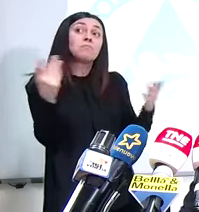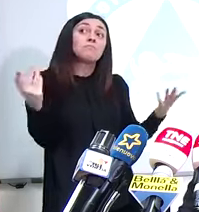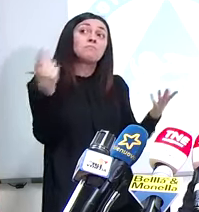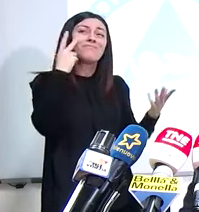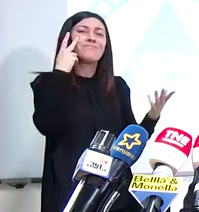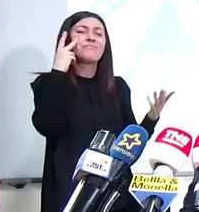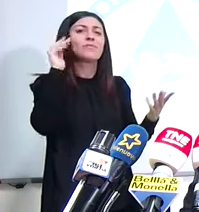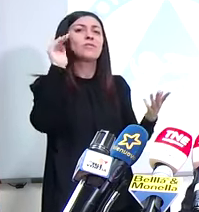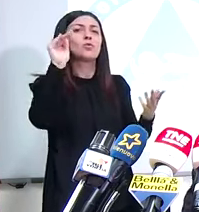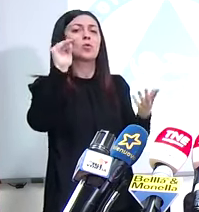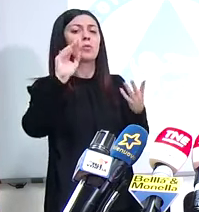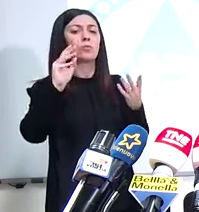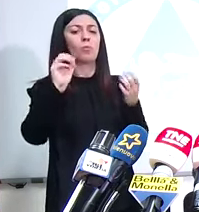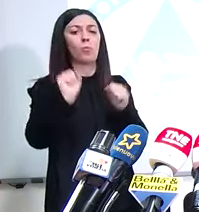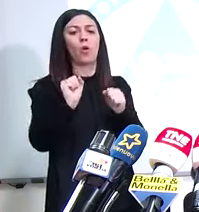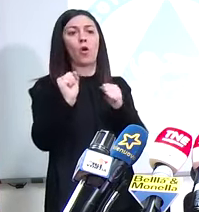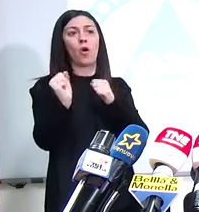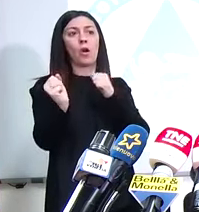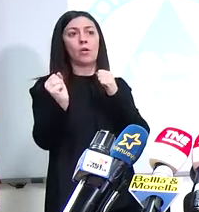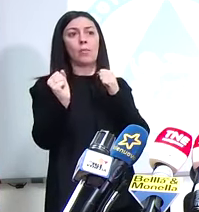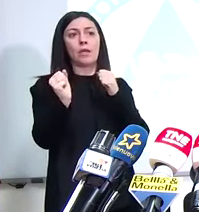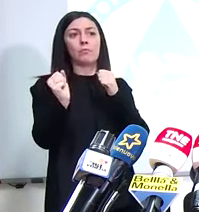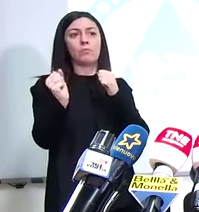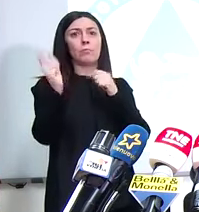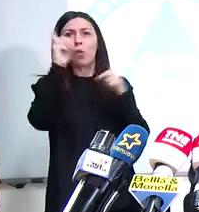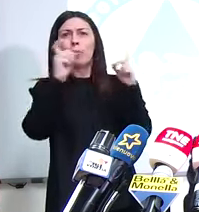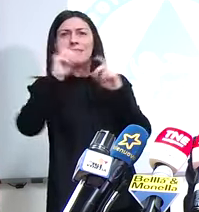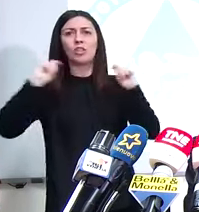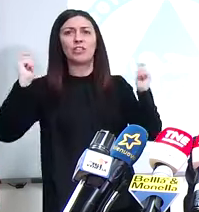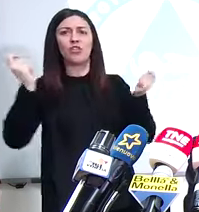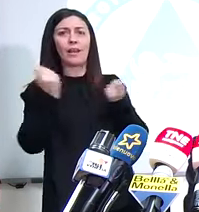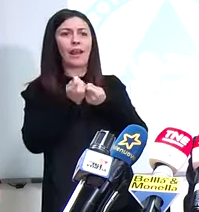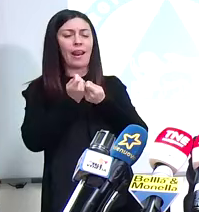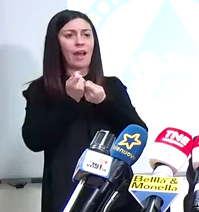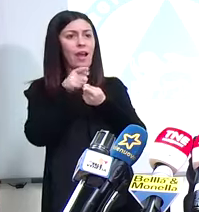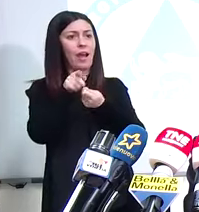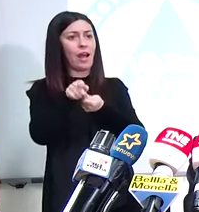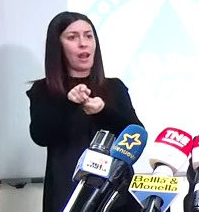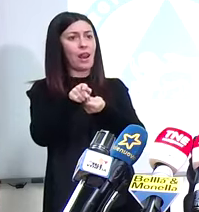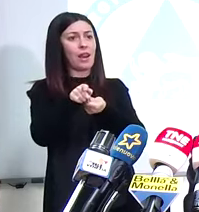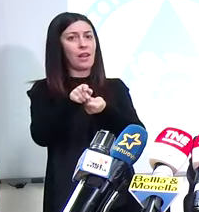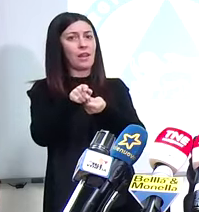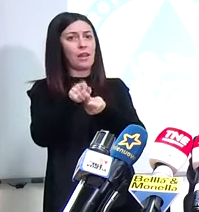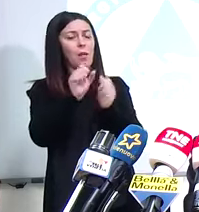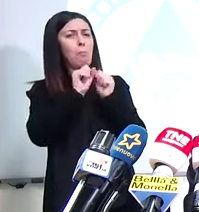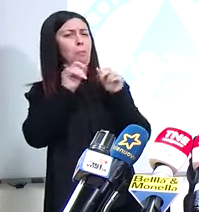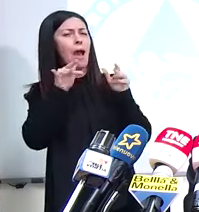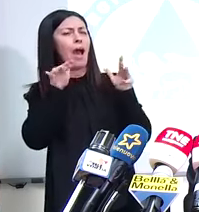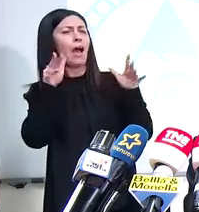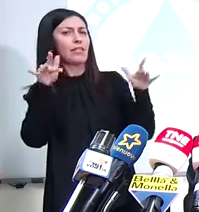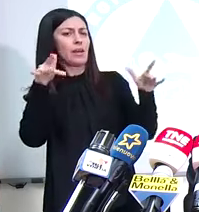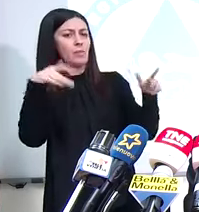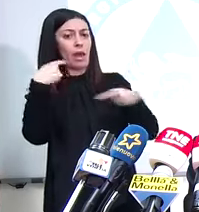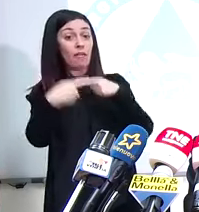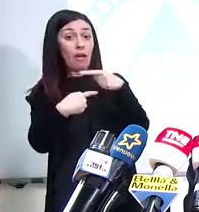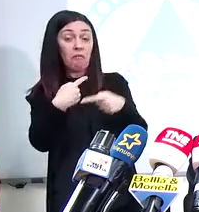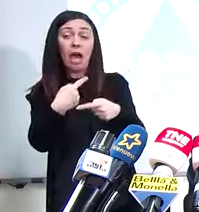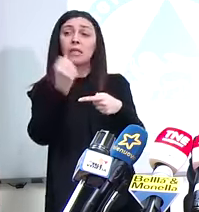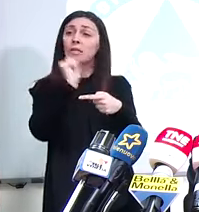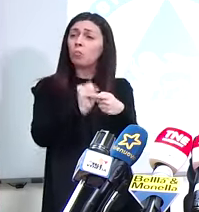in un allarme complessivo per quanto riguarda ancora la pandemia con i possibili poi varianti eccetera eccetera ma